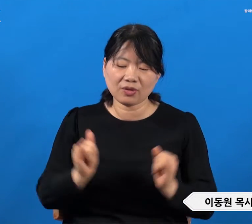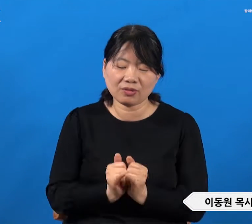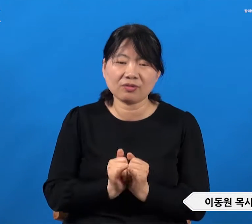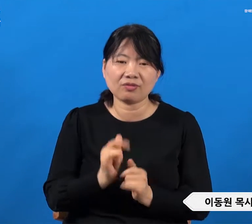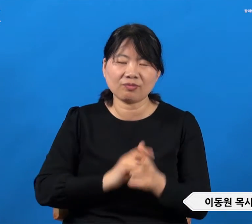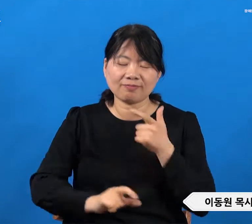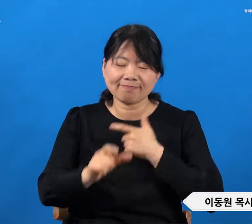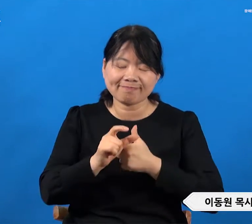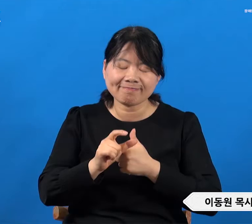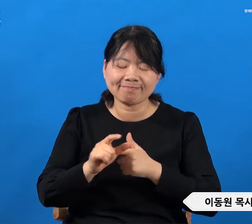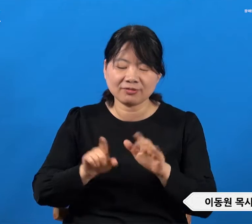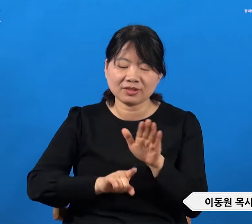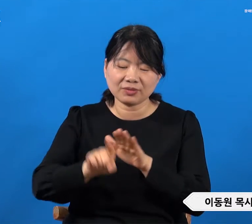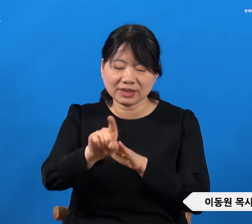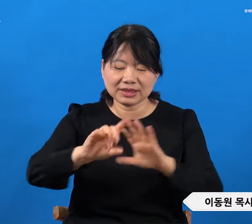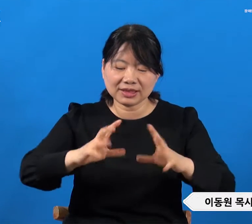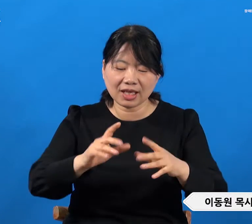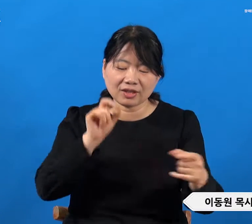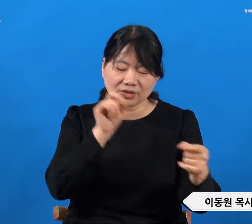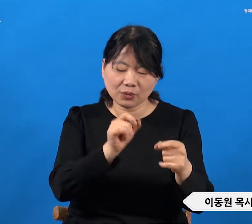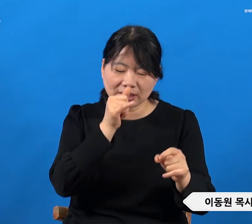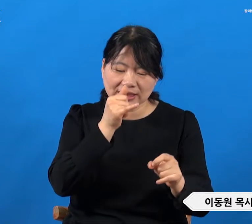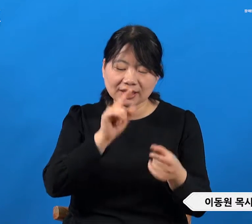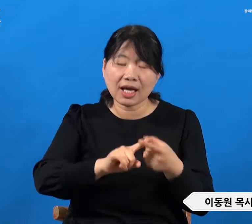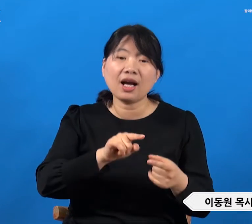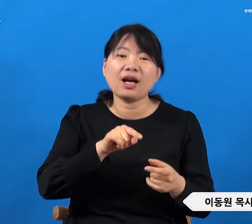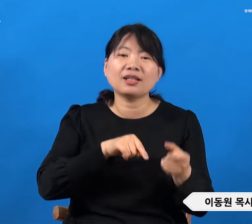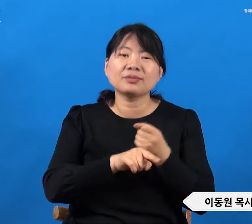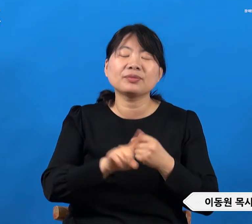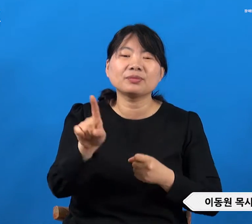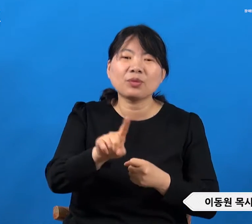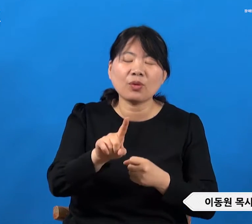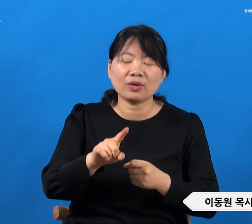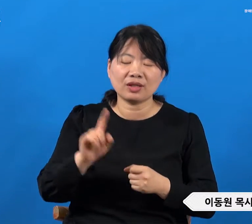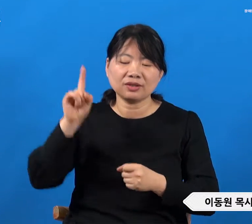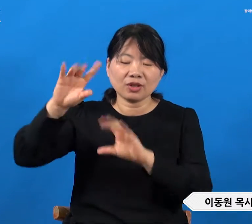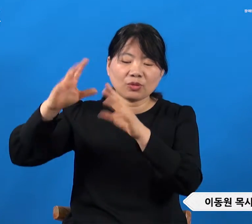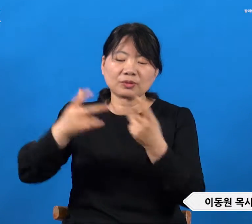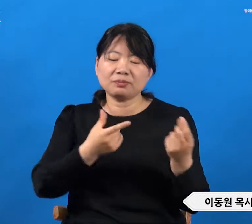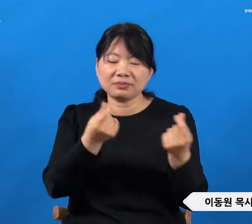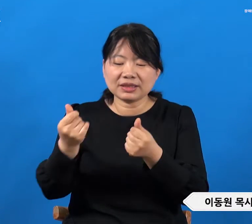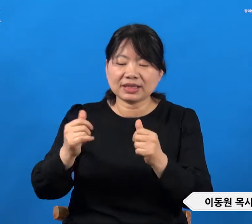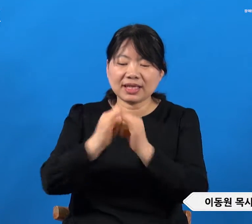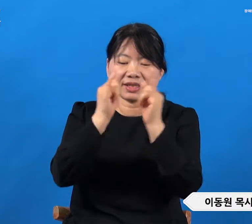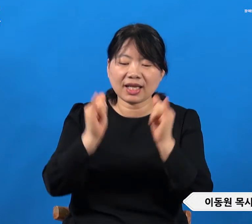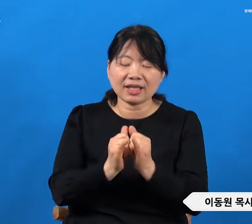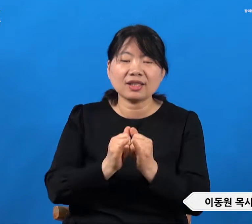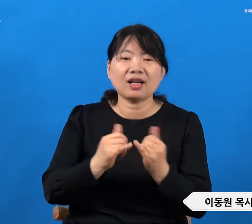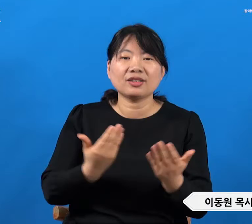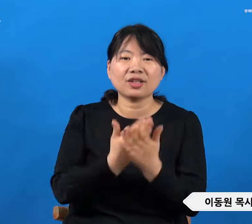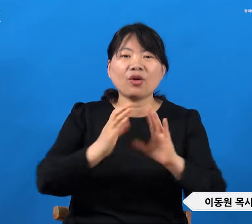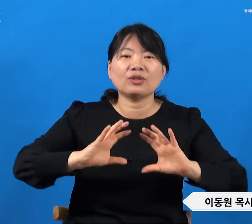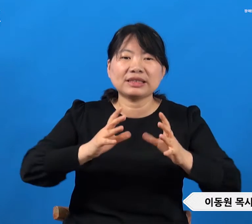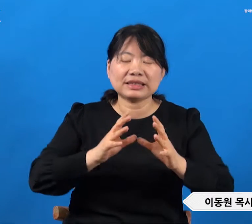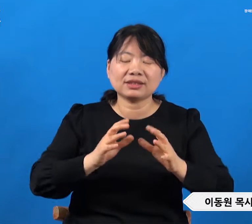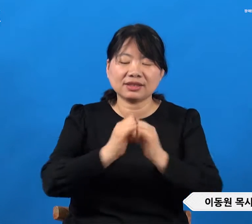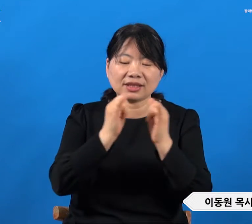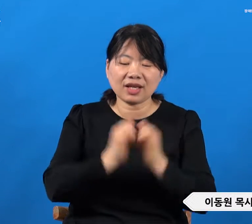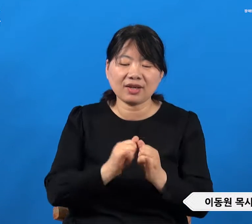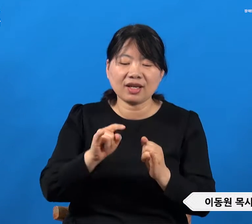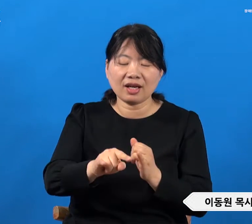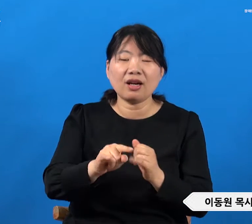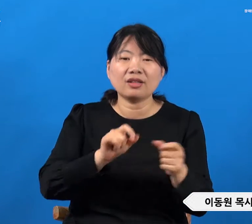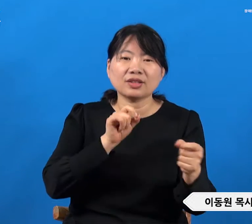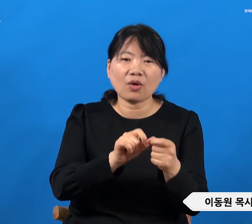사회가 좀 더 선진사회로 접근한다는 것, 선진사회라는 것은 천국 비슷한 사회가 선진사회예요.